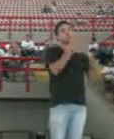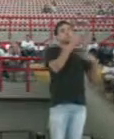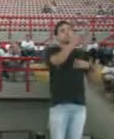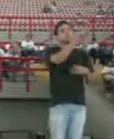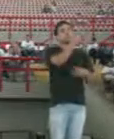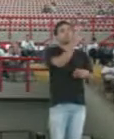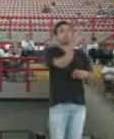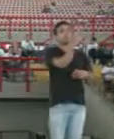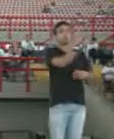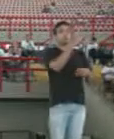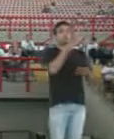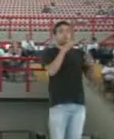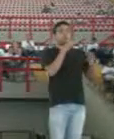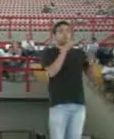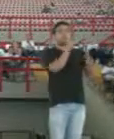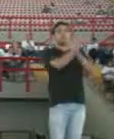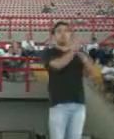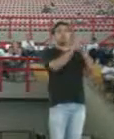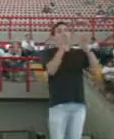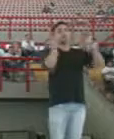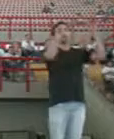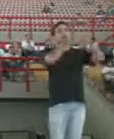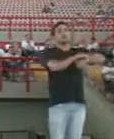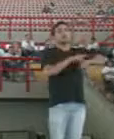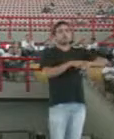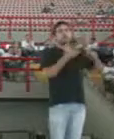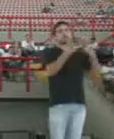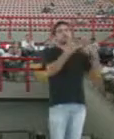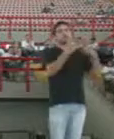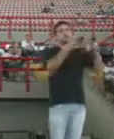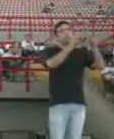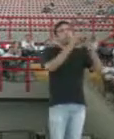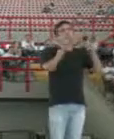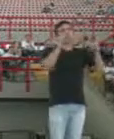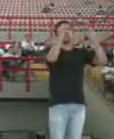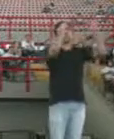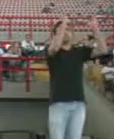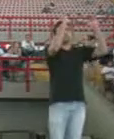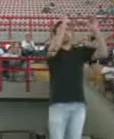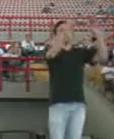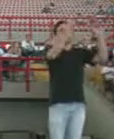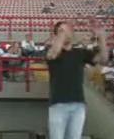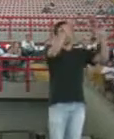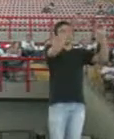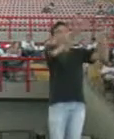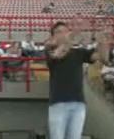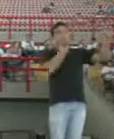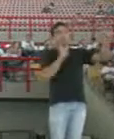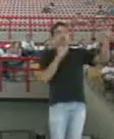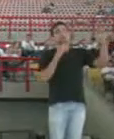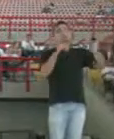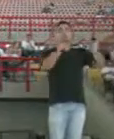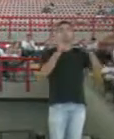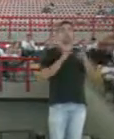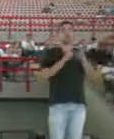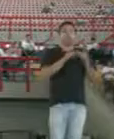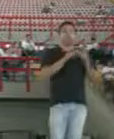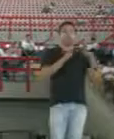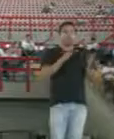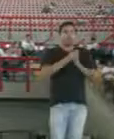PhD, eu vou e pergunto de maneira mais educada, porque o homem parece que ele é muito mais inteligente do que eu, e a pessoa